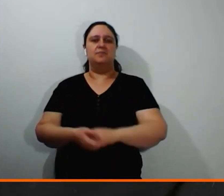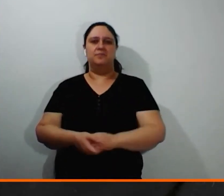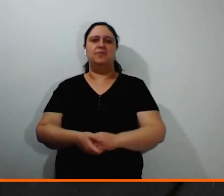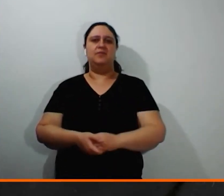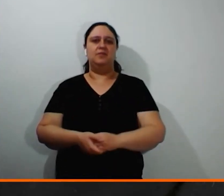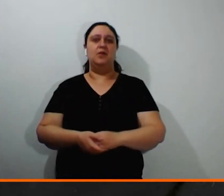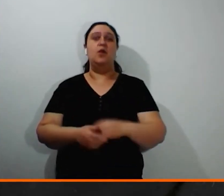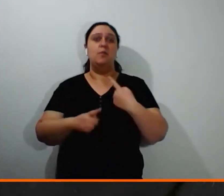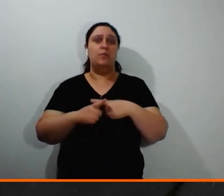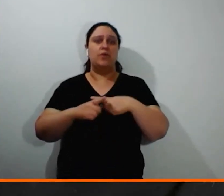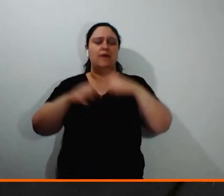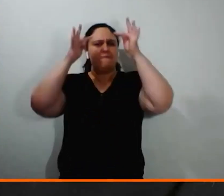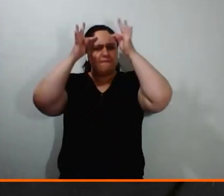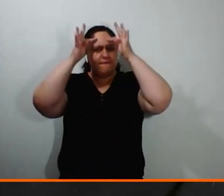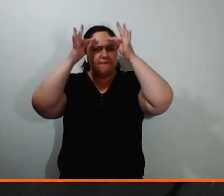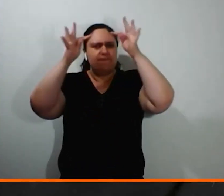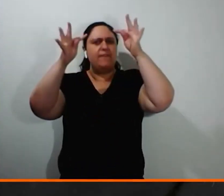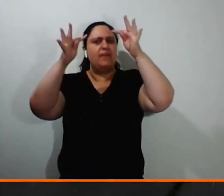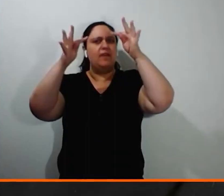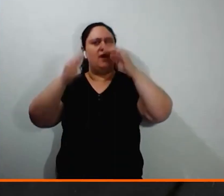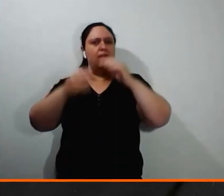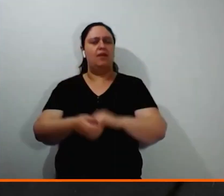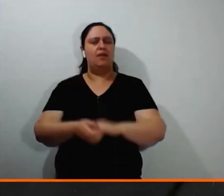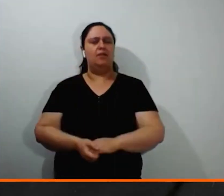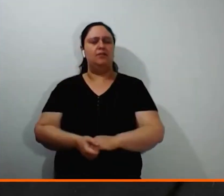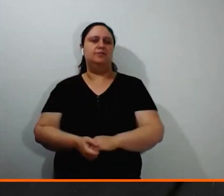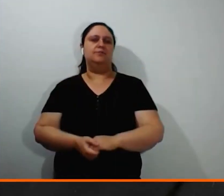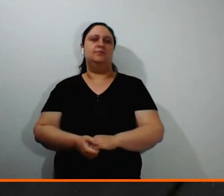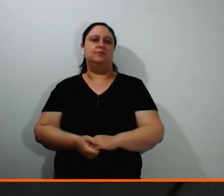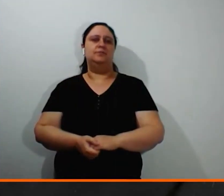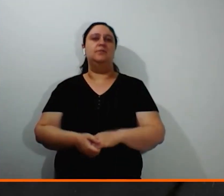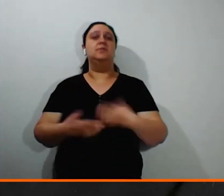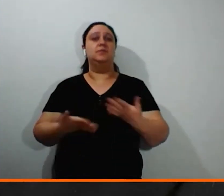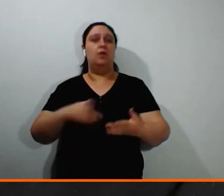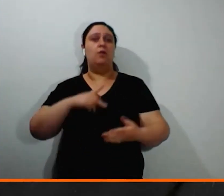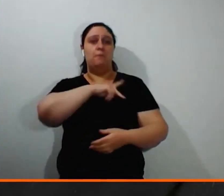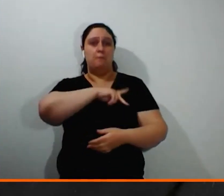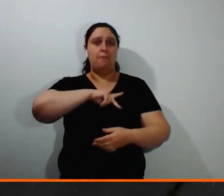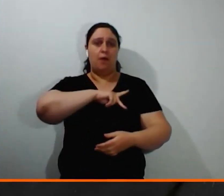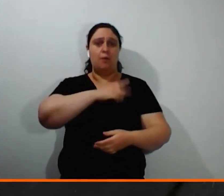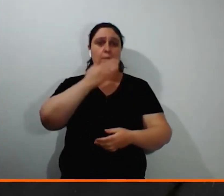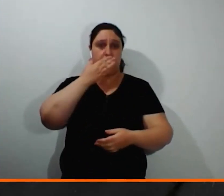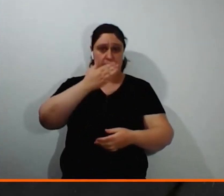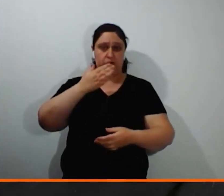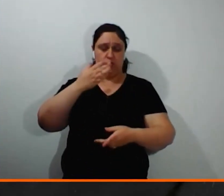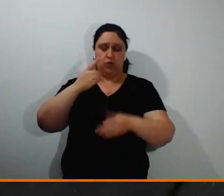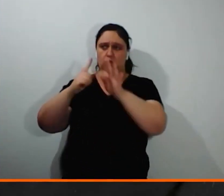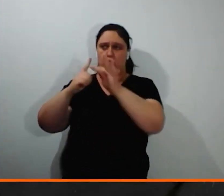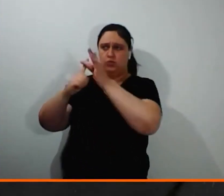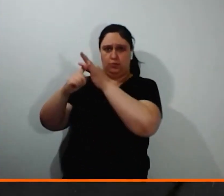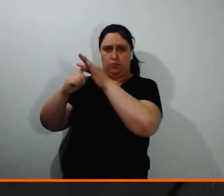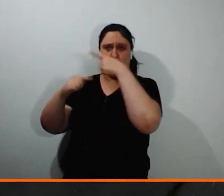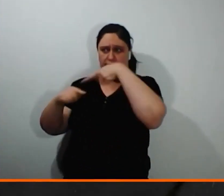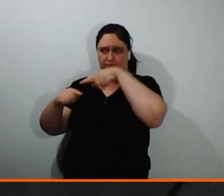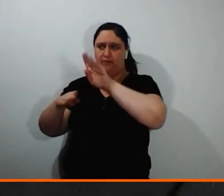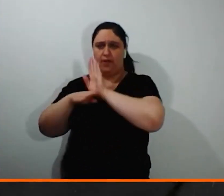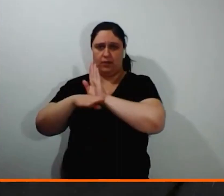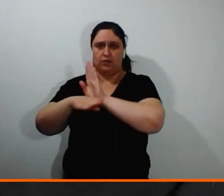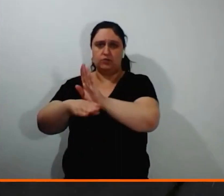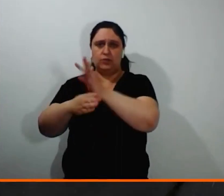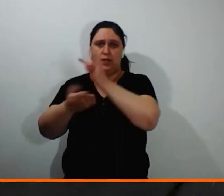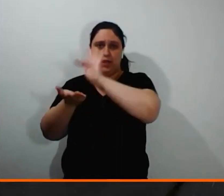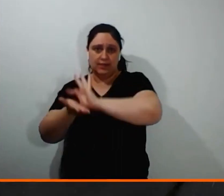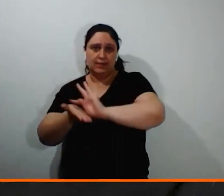E mais, irmãos, quando Paulo enviou Timóteo para ajudar a igreja de Tessalônica, sabe qual a